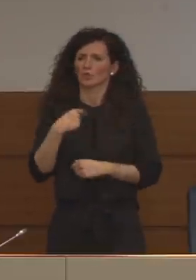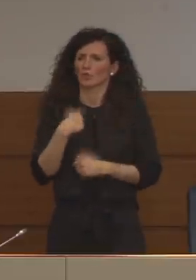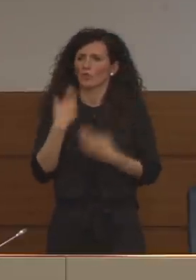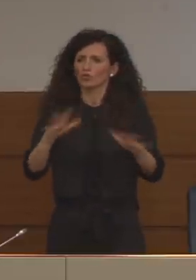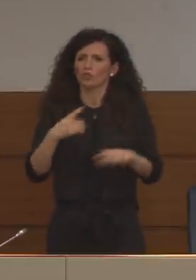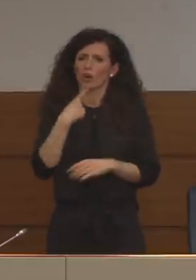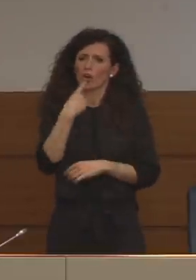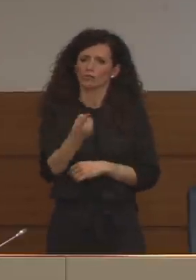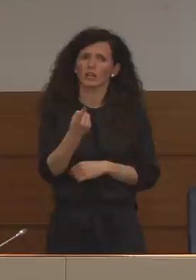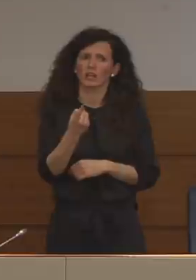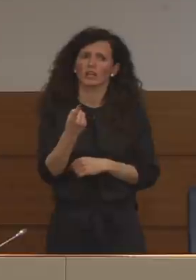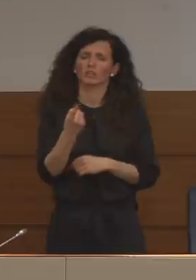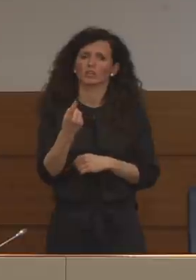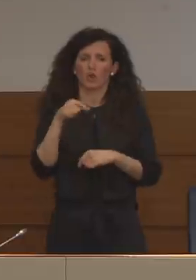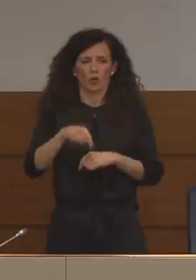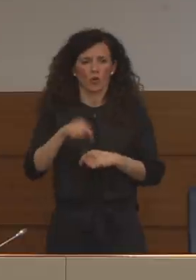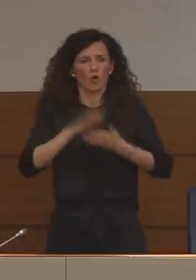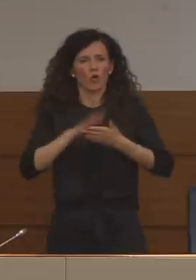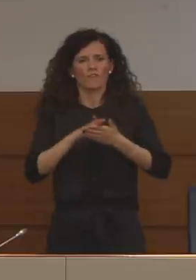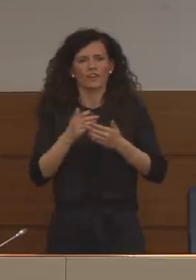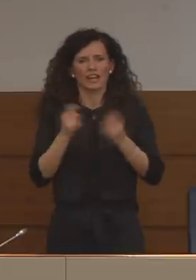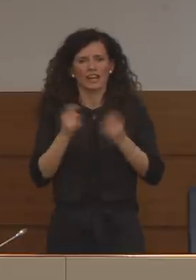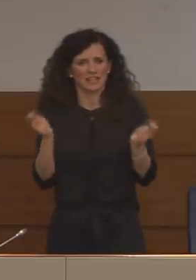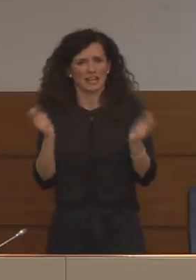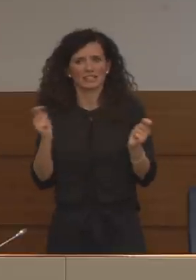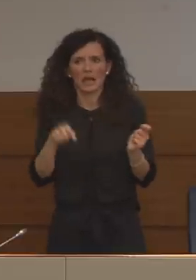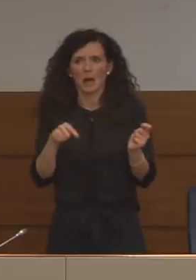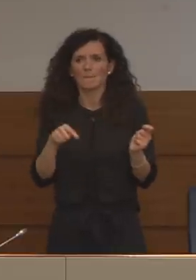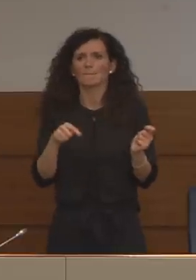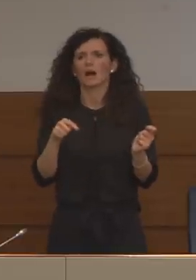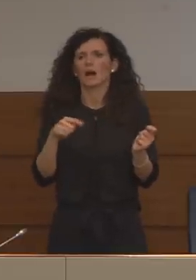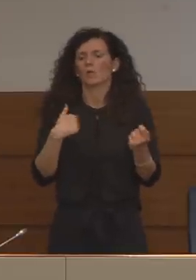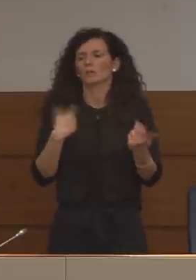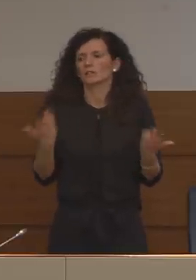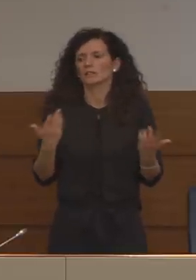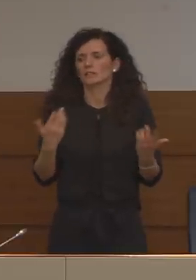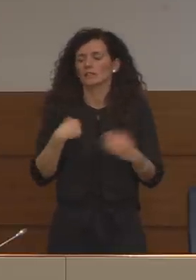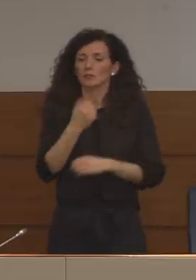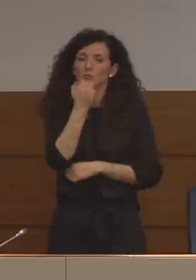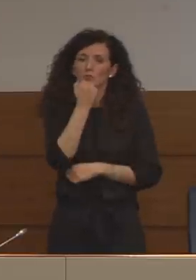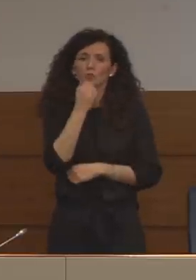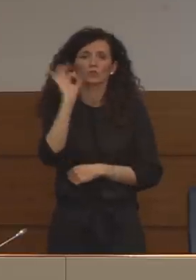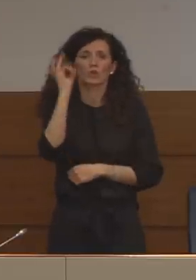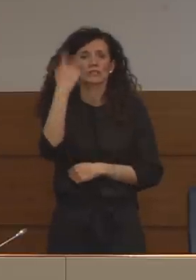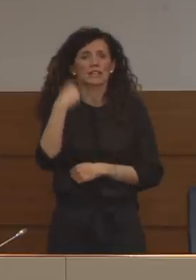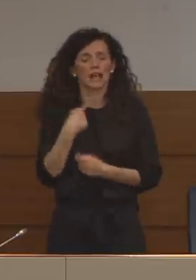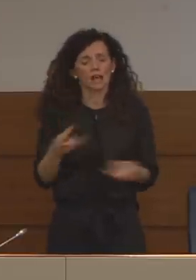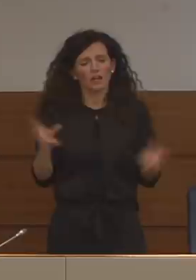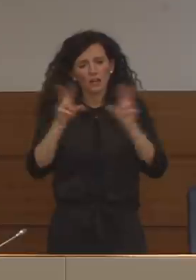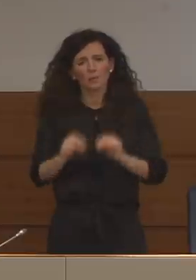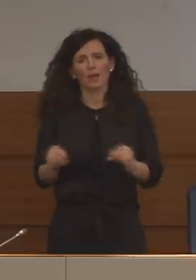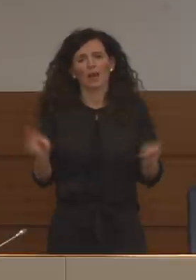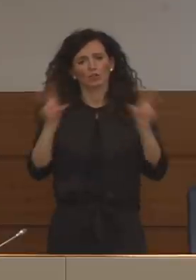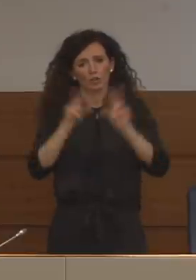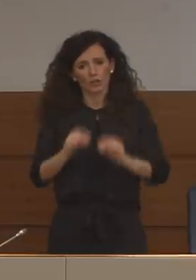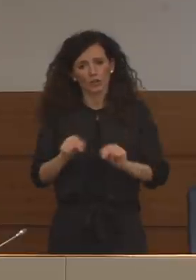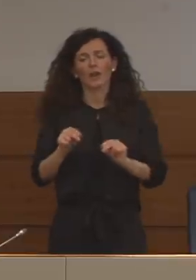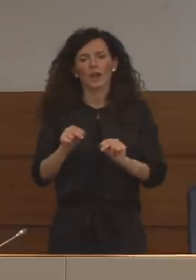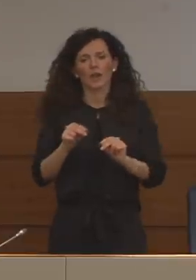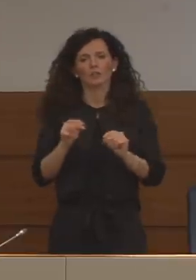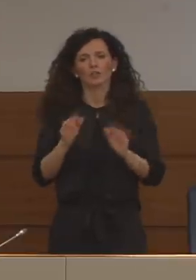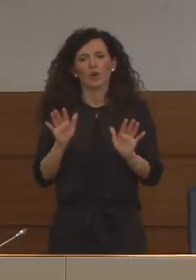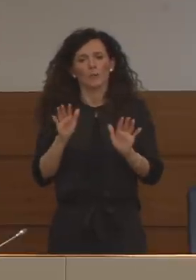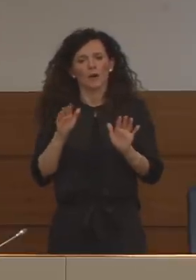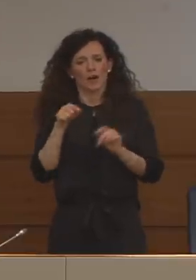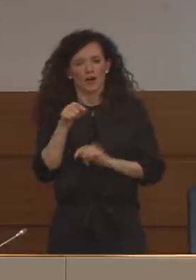di volte in queste conferenze stampa e quindi mi scuso per esser forse ripetitivo ma questo è